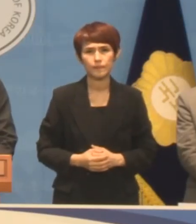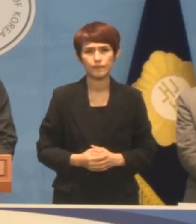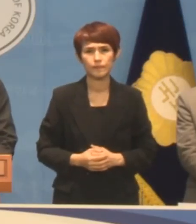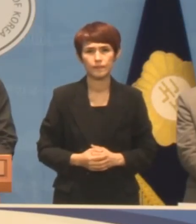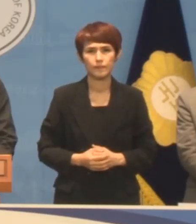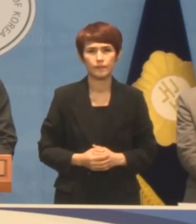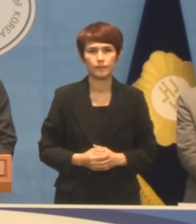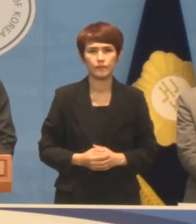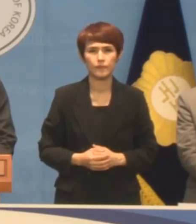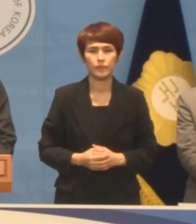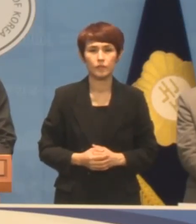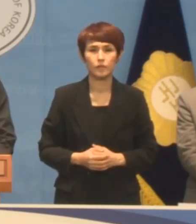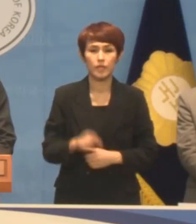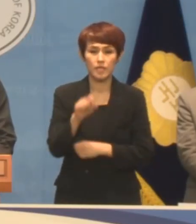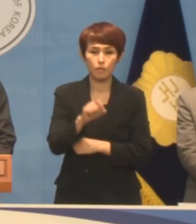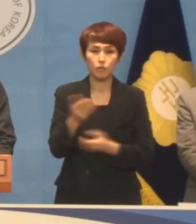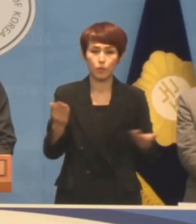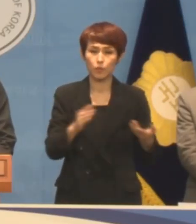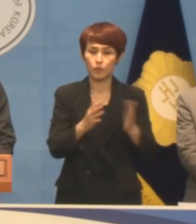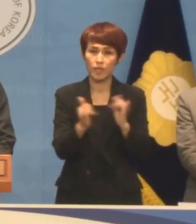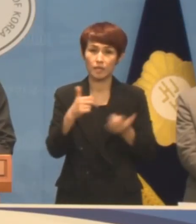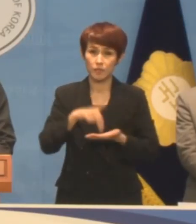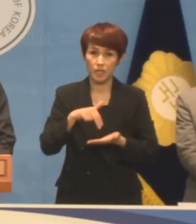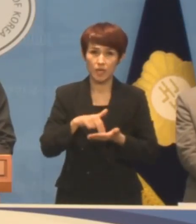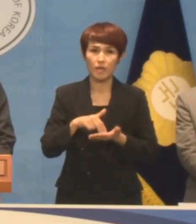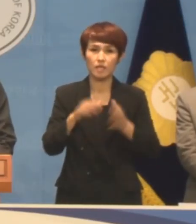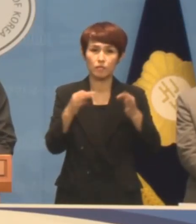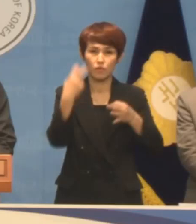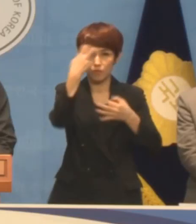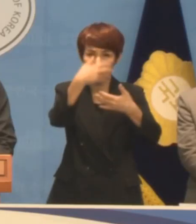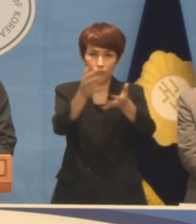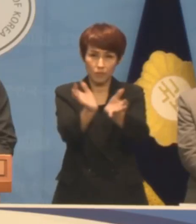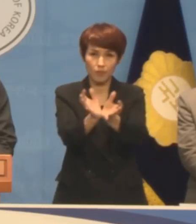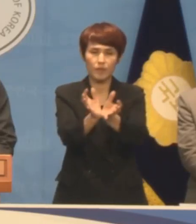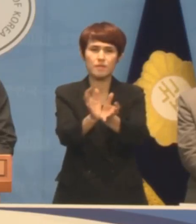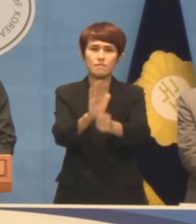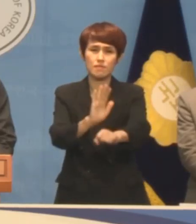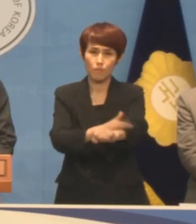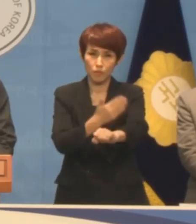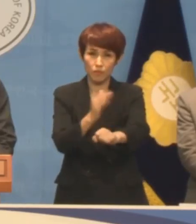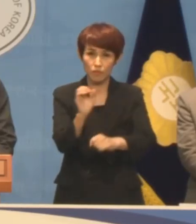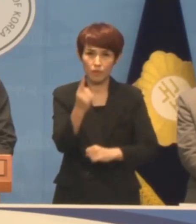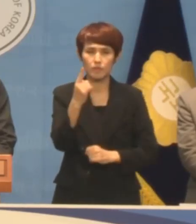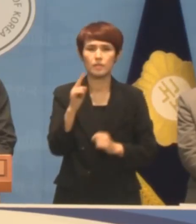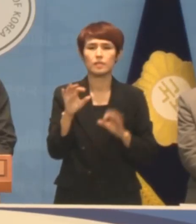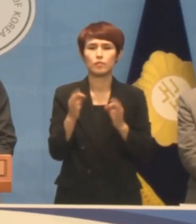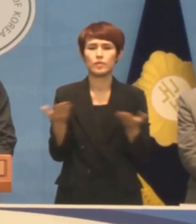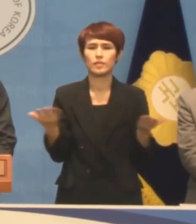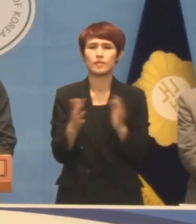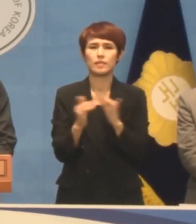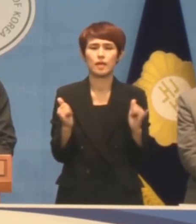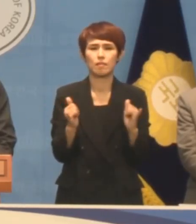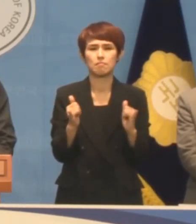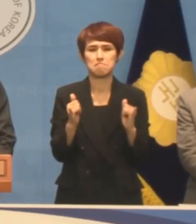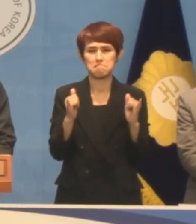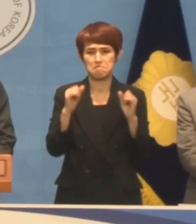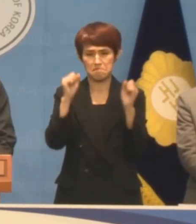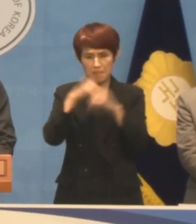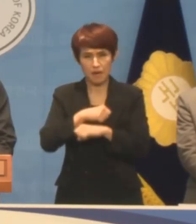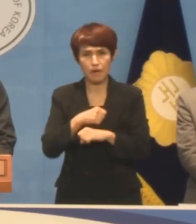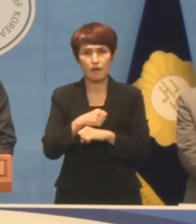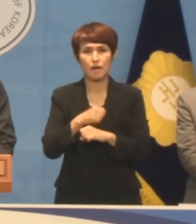7만 사무금융 노동자들은 더 이상 금융당국의 잘못된 정책으로 금융노동자들의 생계가 무너지는 이 사태를 자시하지 않을